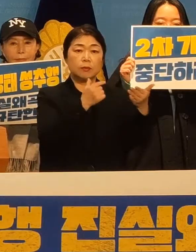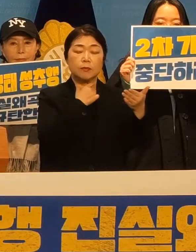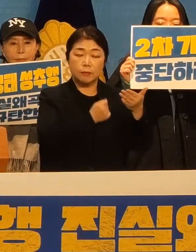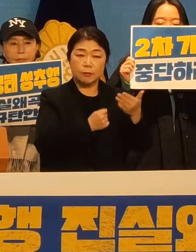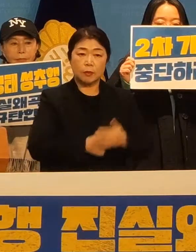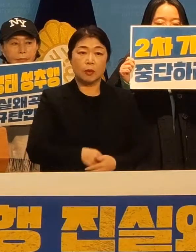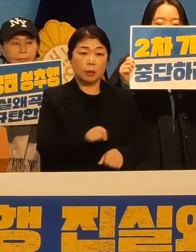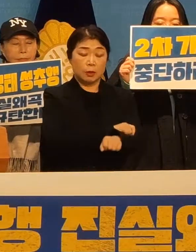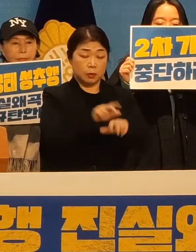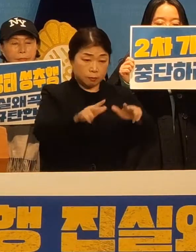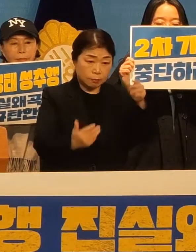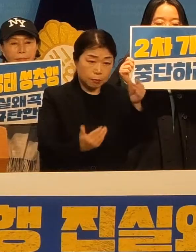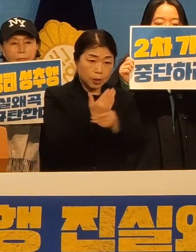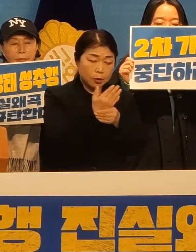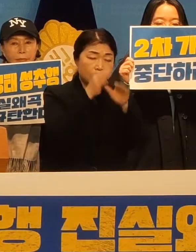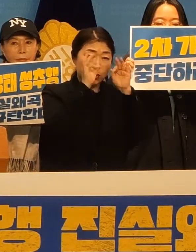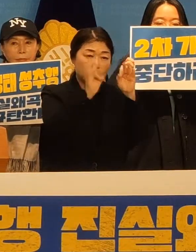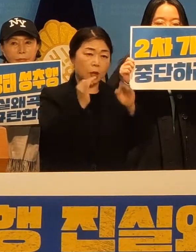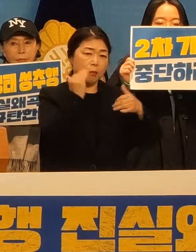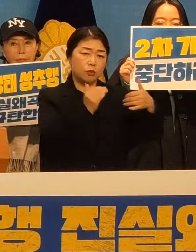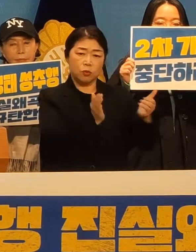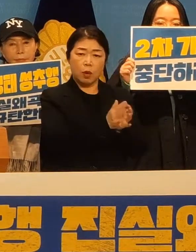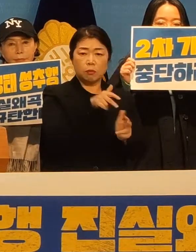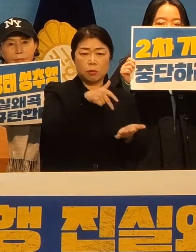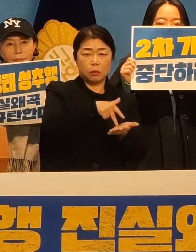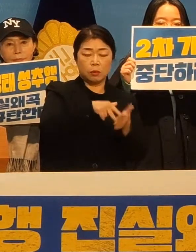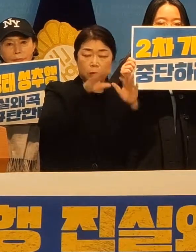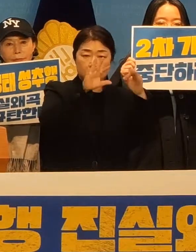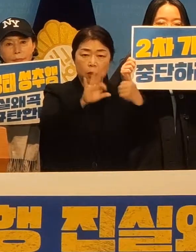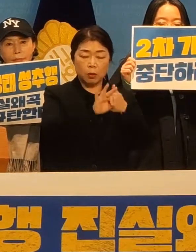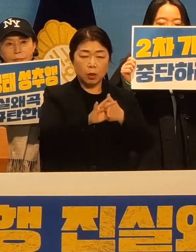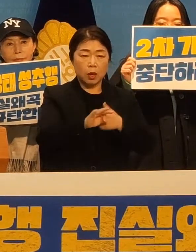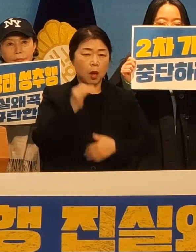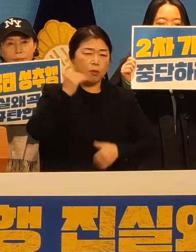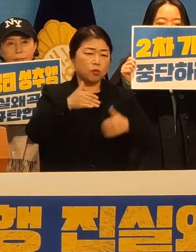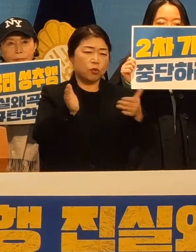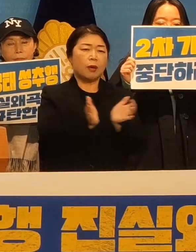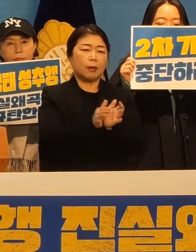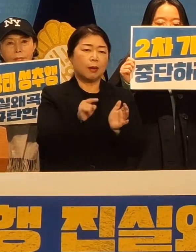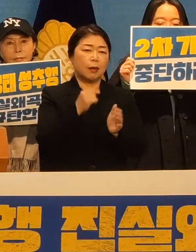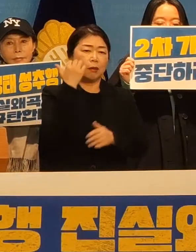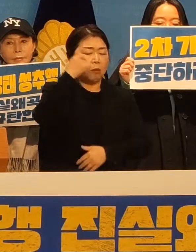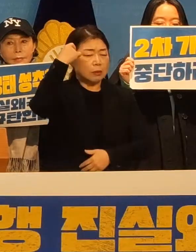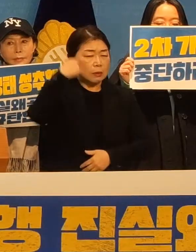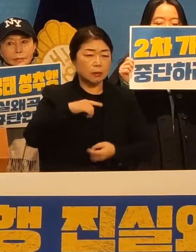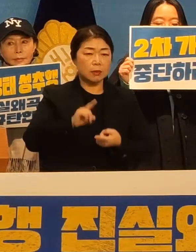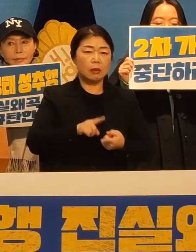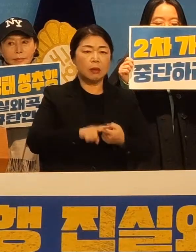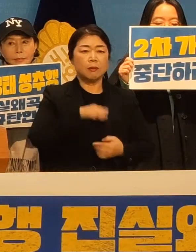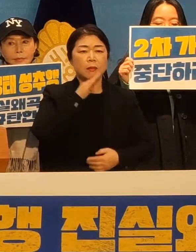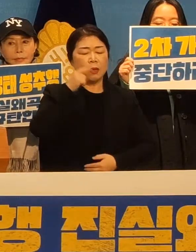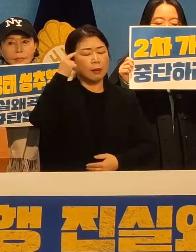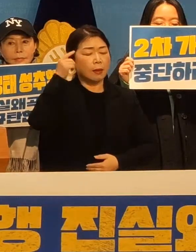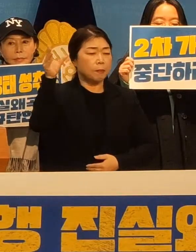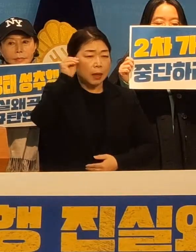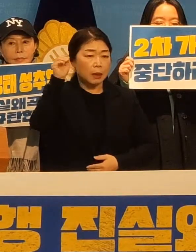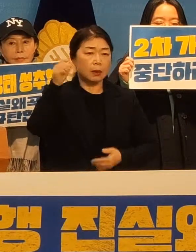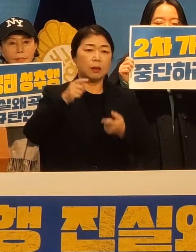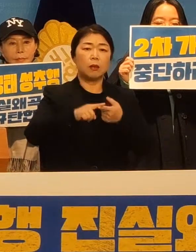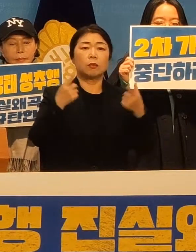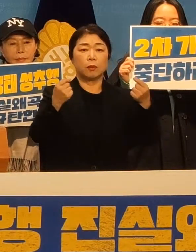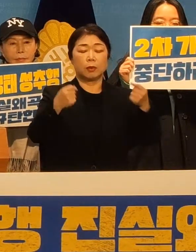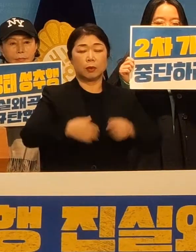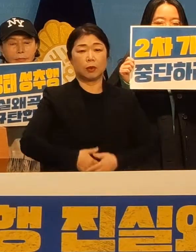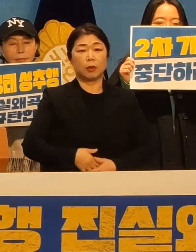특히 사태를 바라보는 민주당의 태도는 민주당의 성인지 감수성의 천박함을 넘어 민주당 의원들의